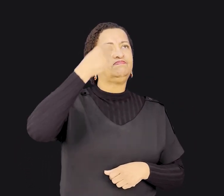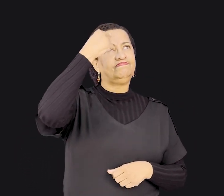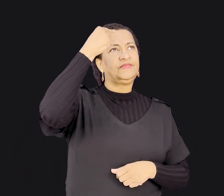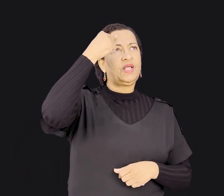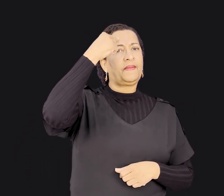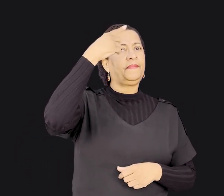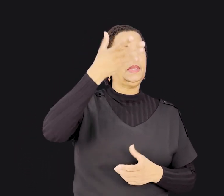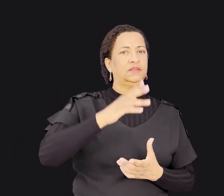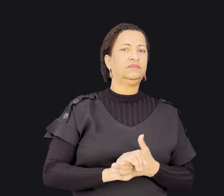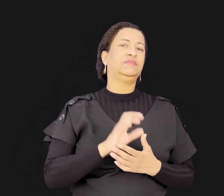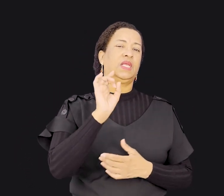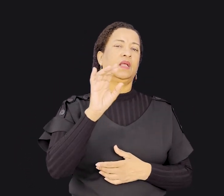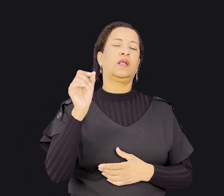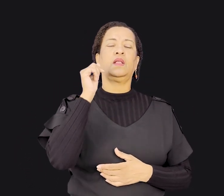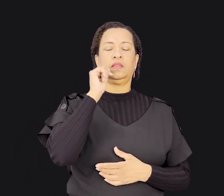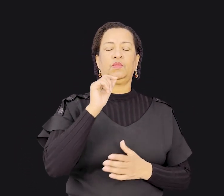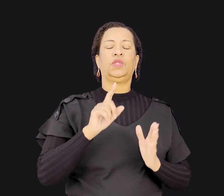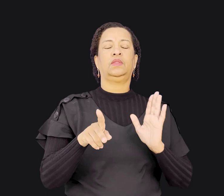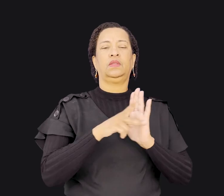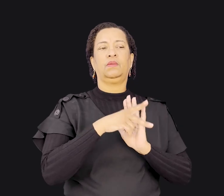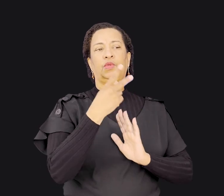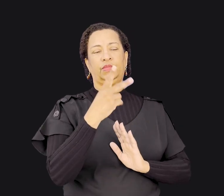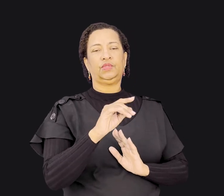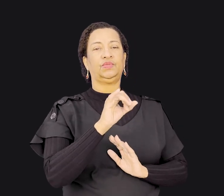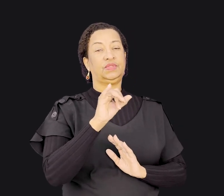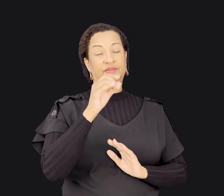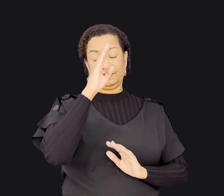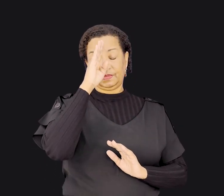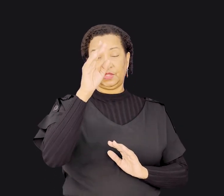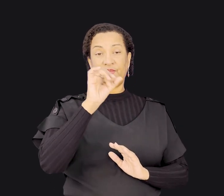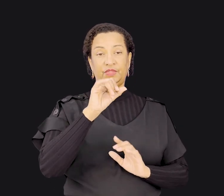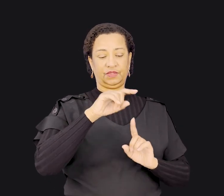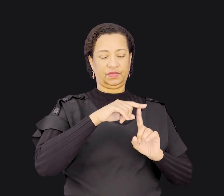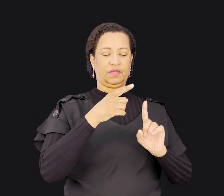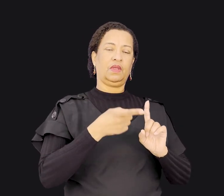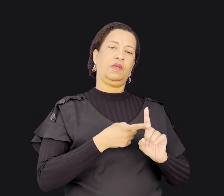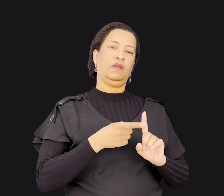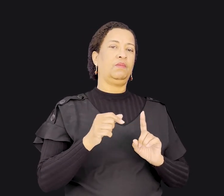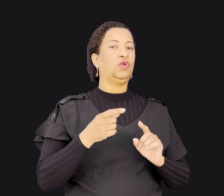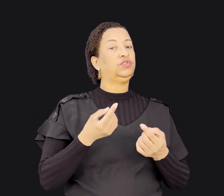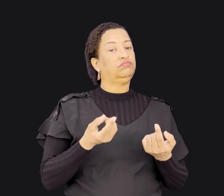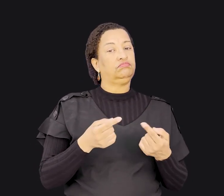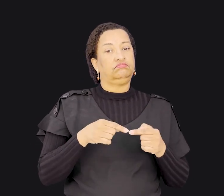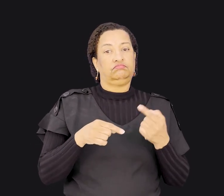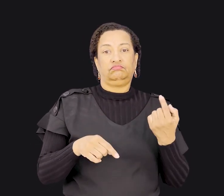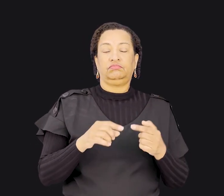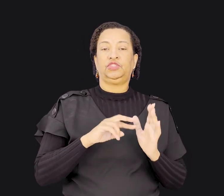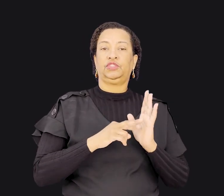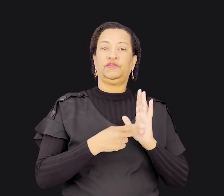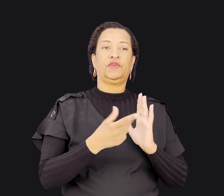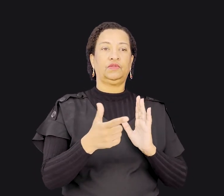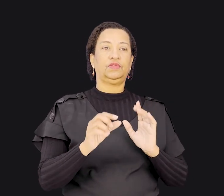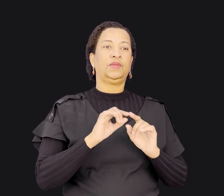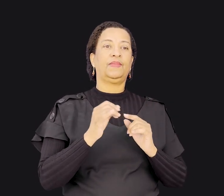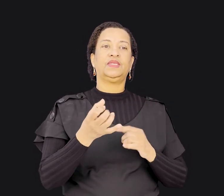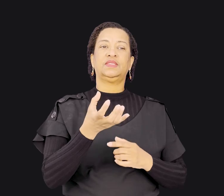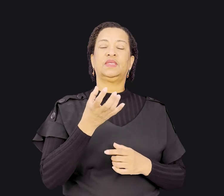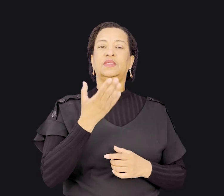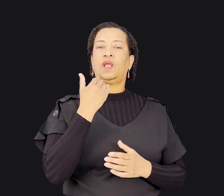mulher tem as suas, principalmente se estiverem grávidas. Pode não fazer o menor sentido, mas se ela quiser comer brigadeiro no meio da